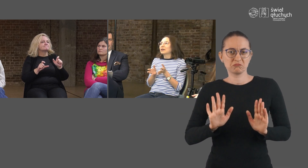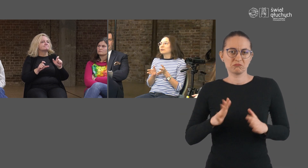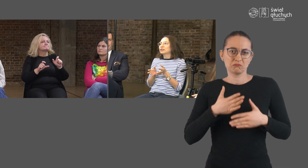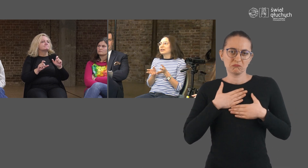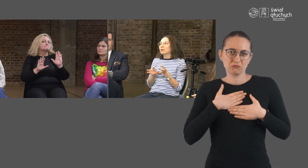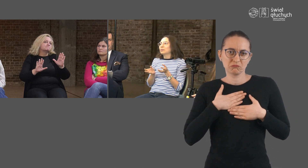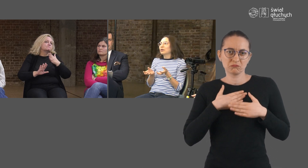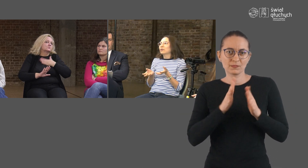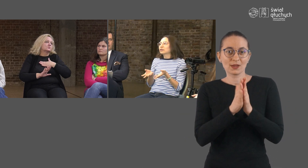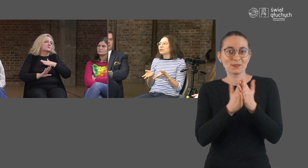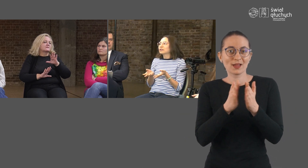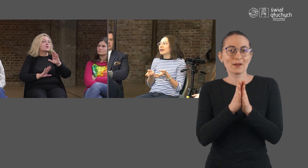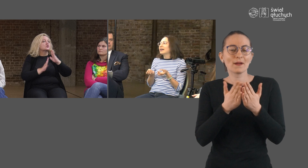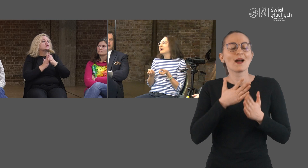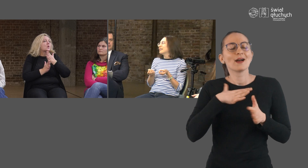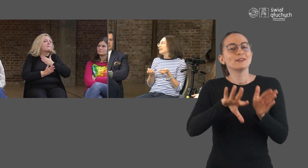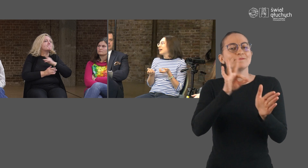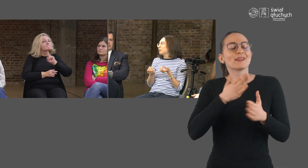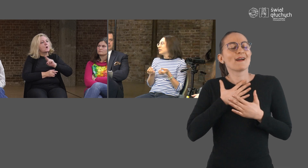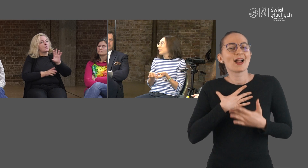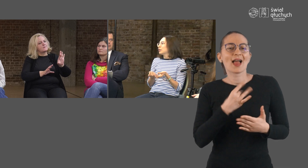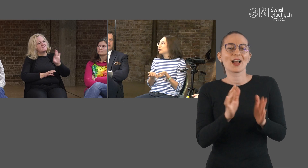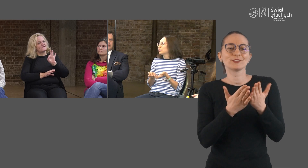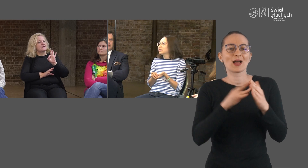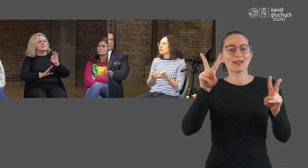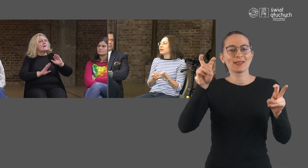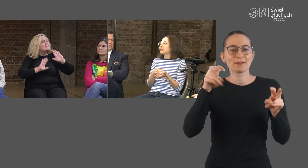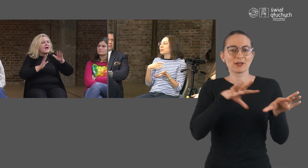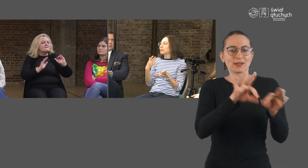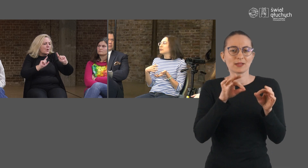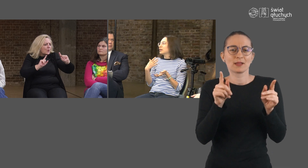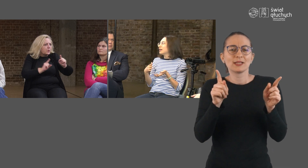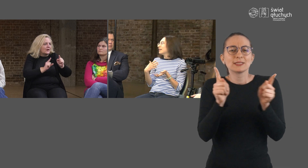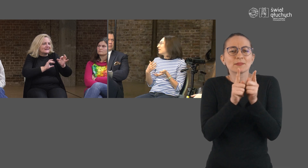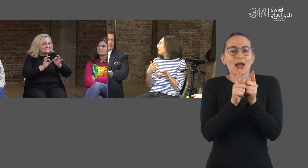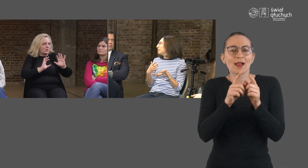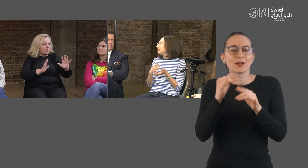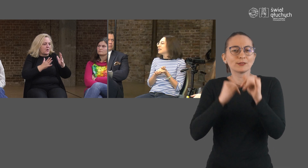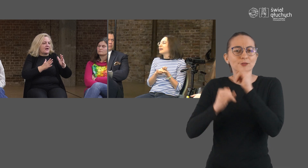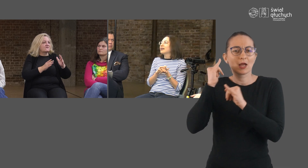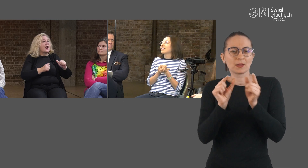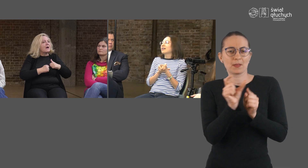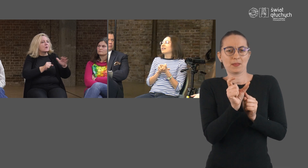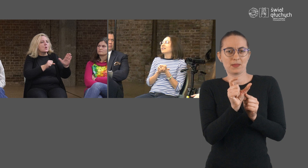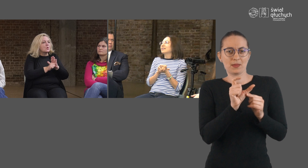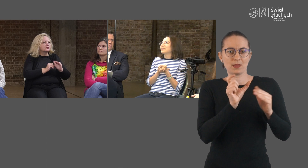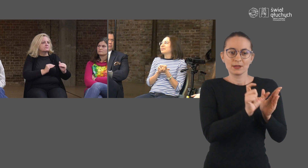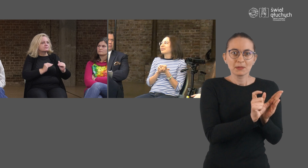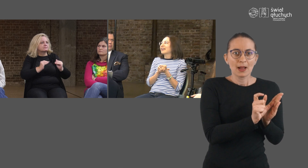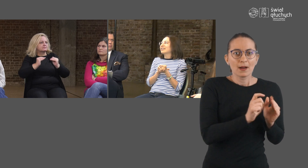wybrać jakąś ulubioną książkę, jakąś najkrótszą historię, żeby móc nadrobić